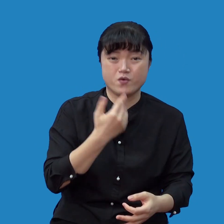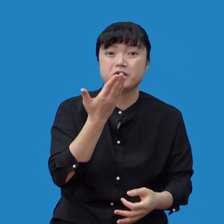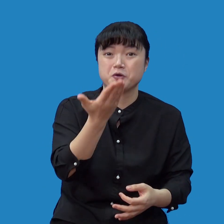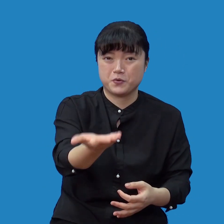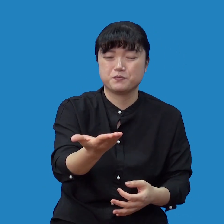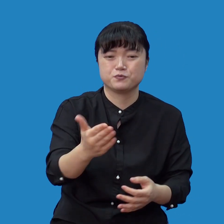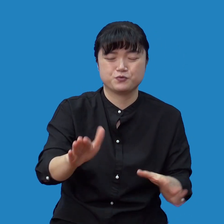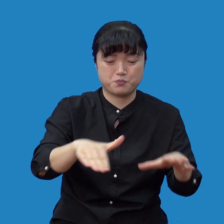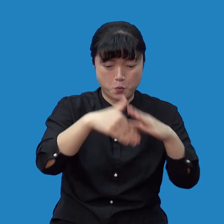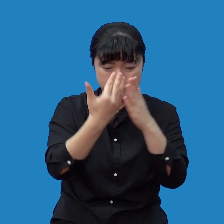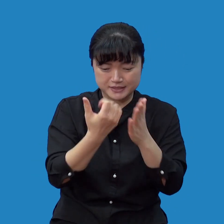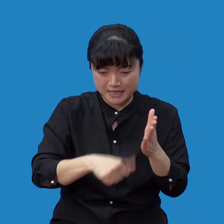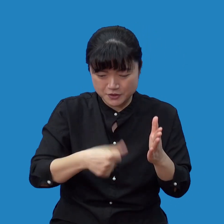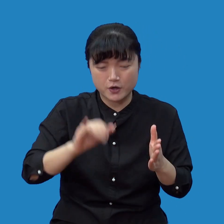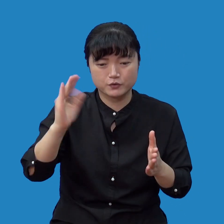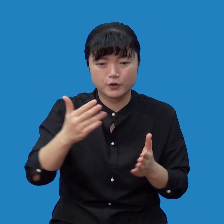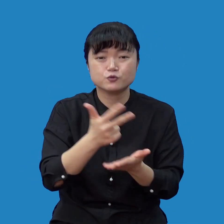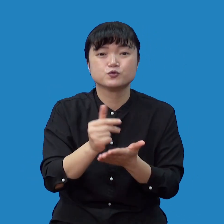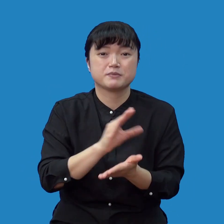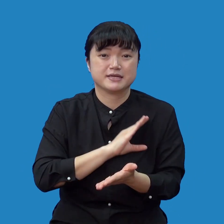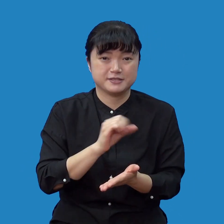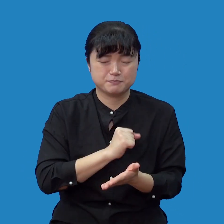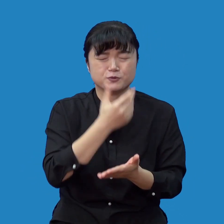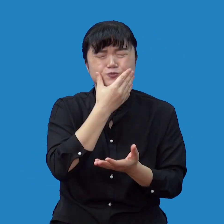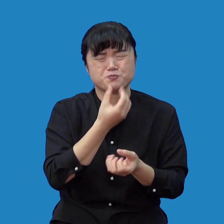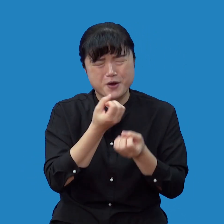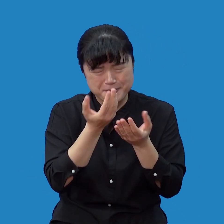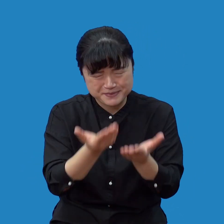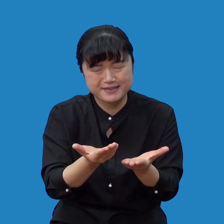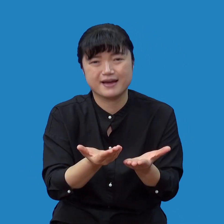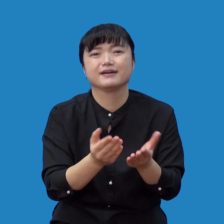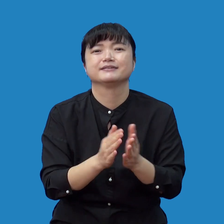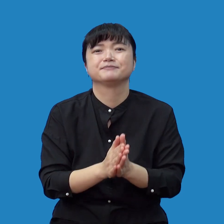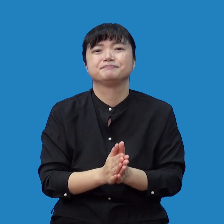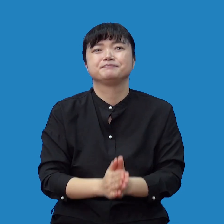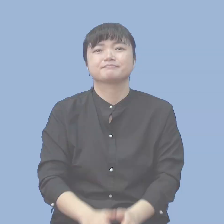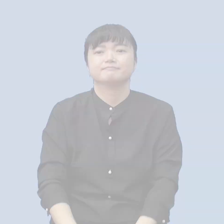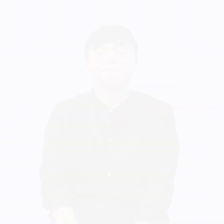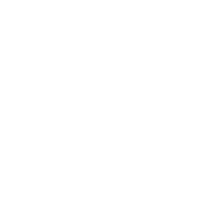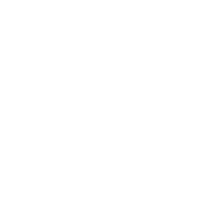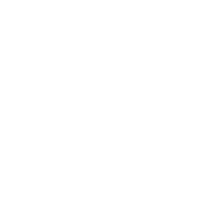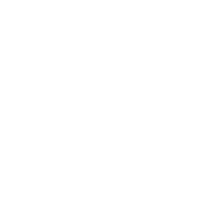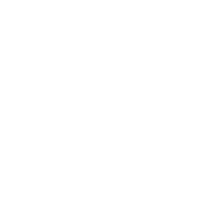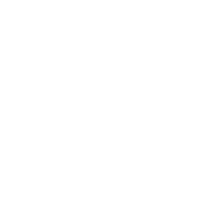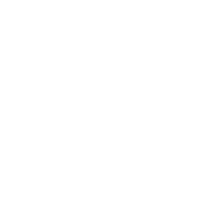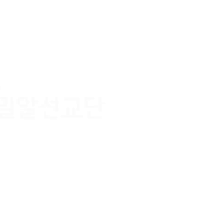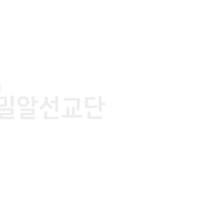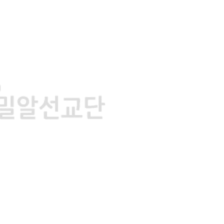자녀들이 되기를 주님의 이름으로 축원합니다.